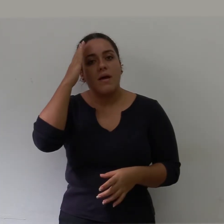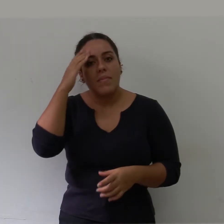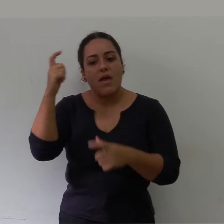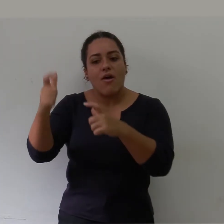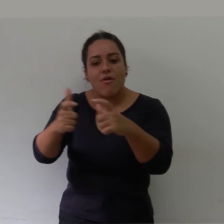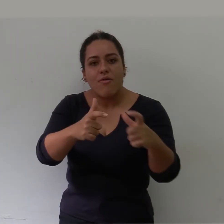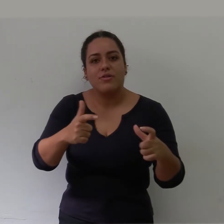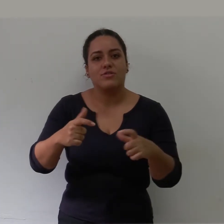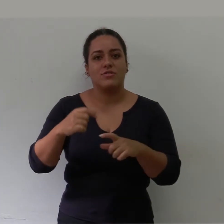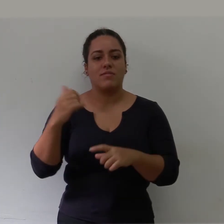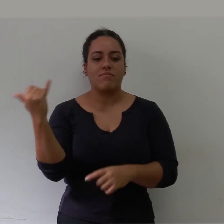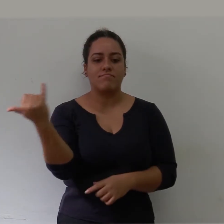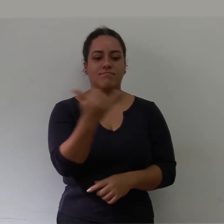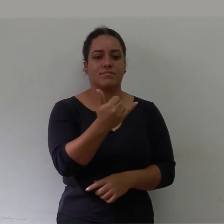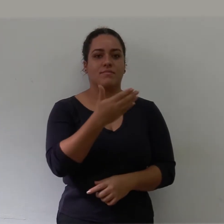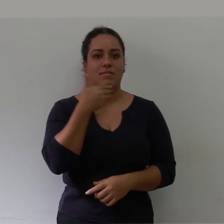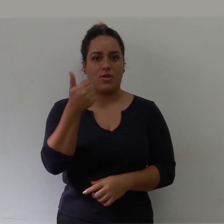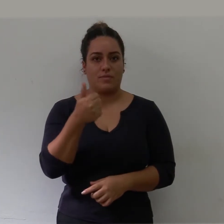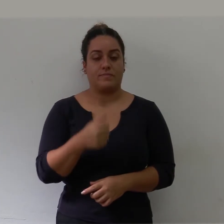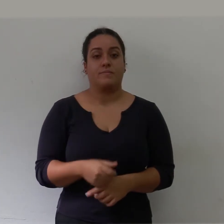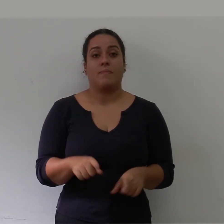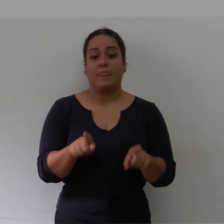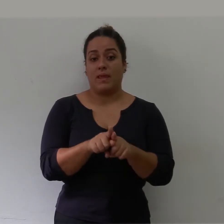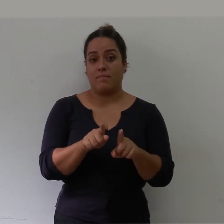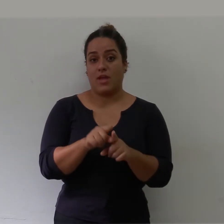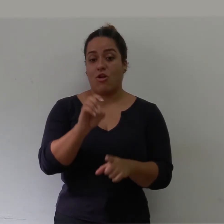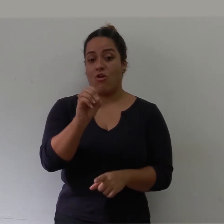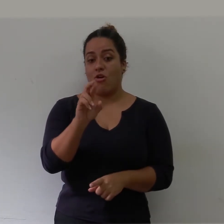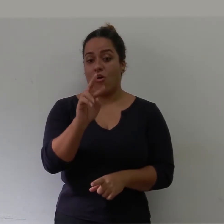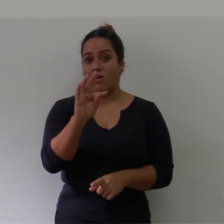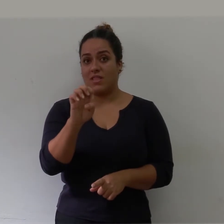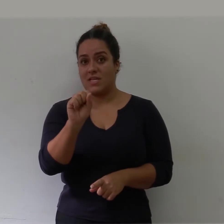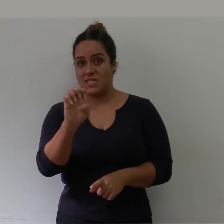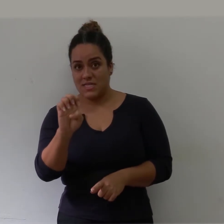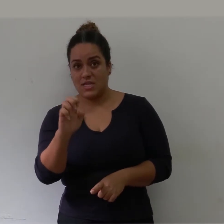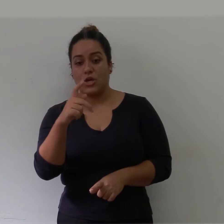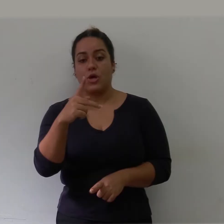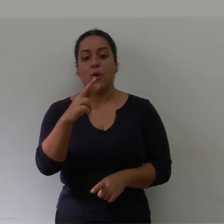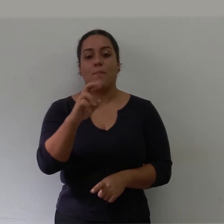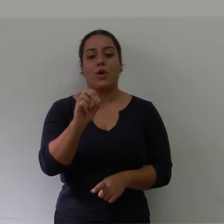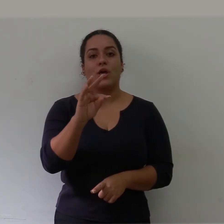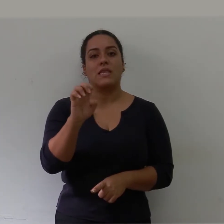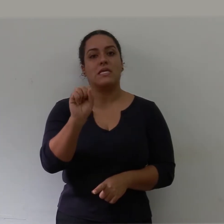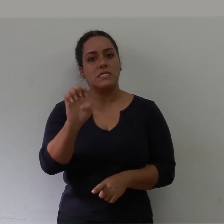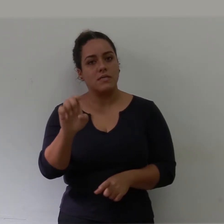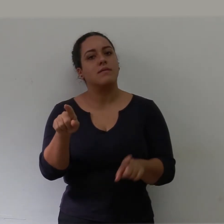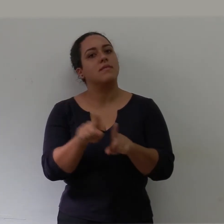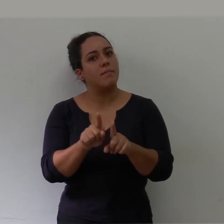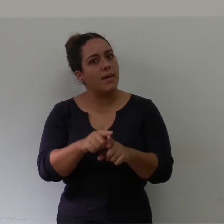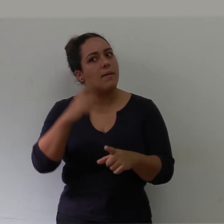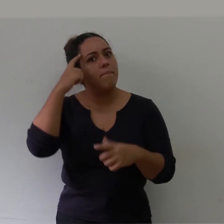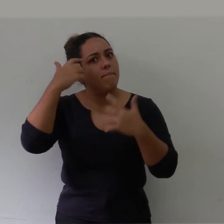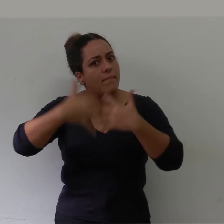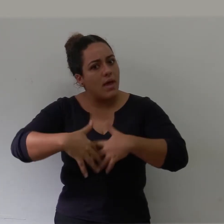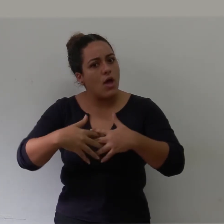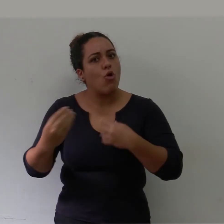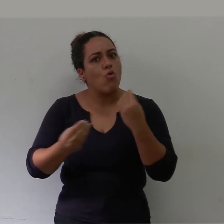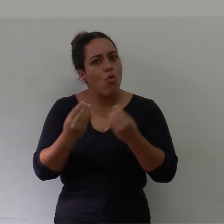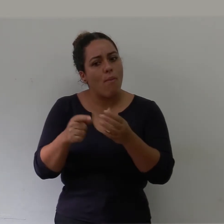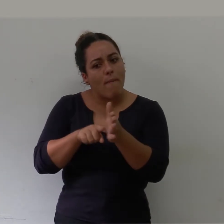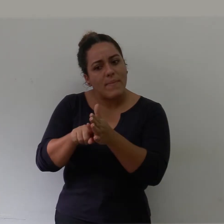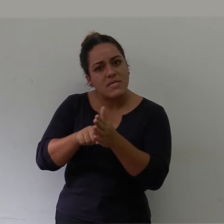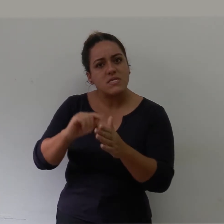e próteses, por exemplo, estão sendo pensadas por alunos e professores no Núcleo de Pesquisa e